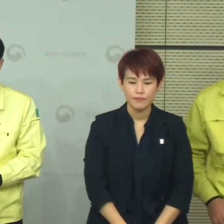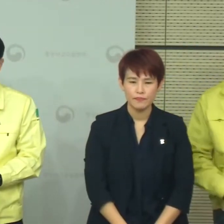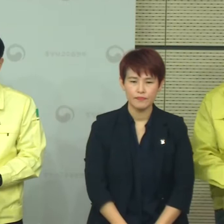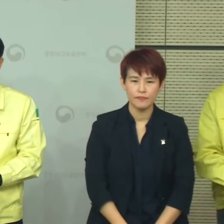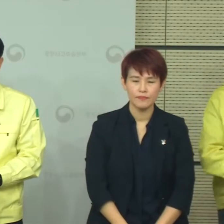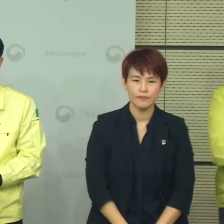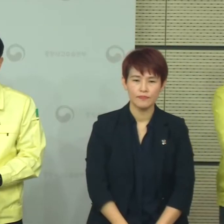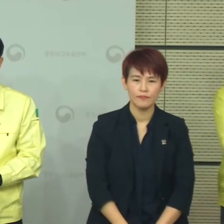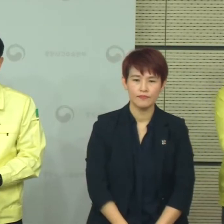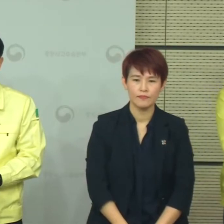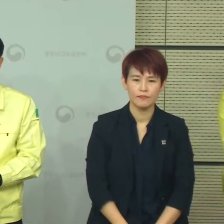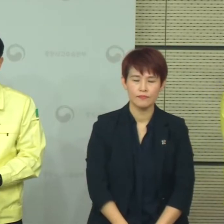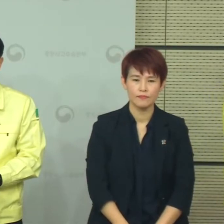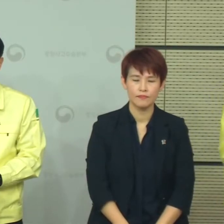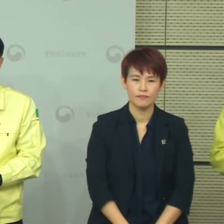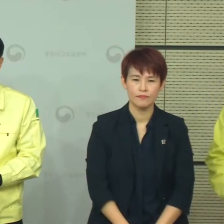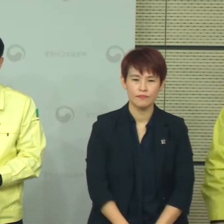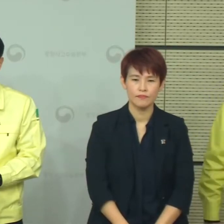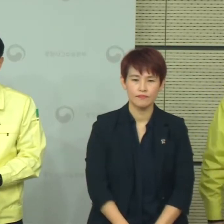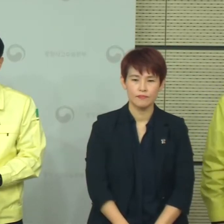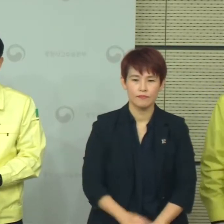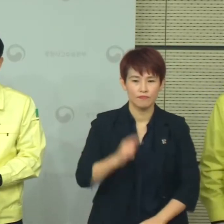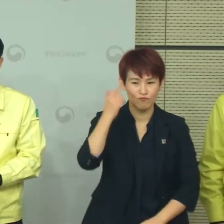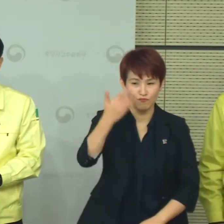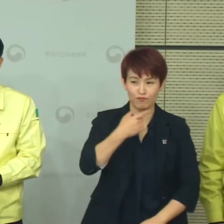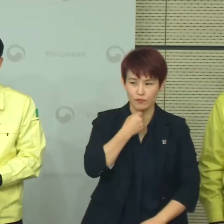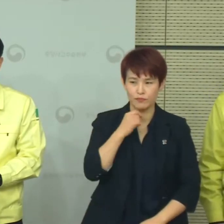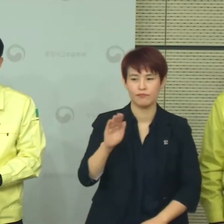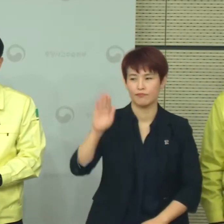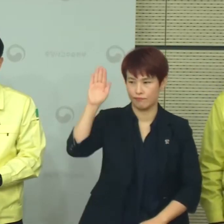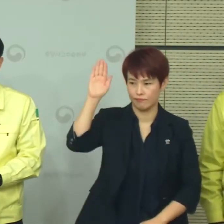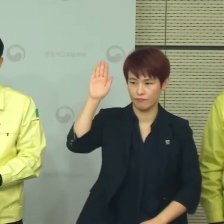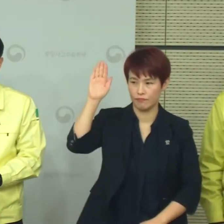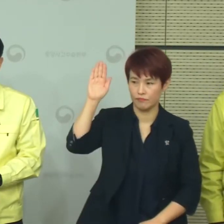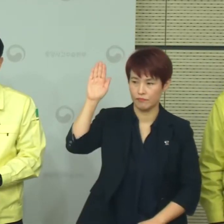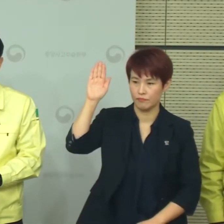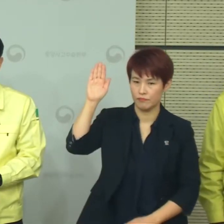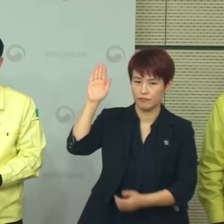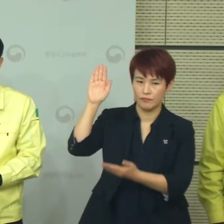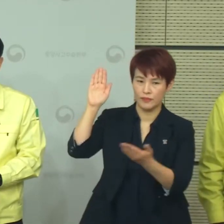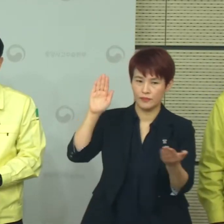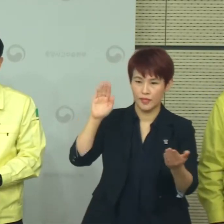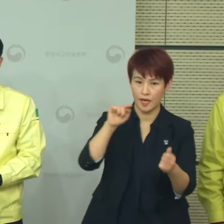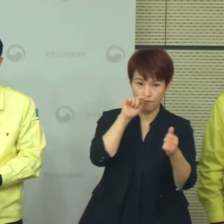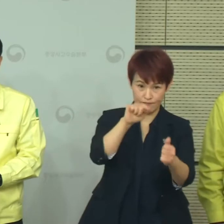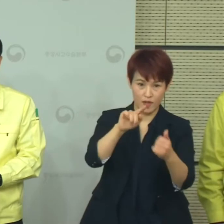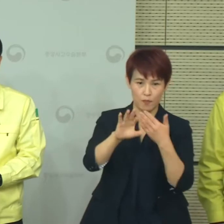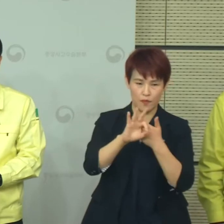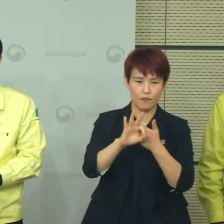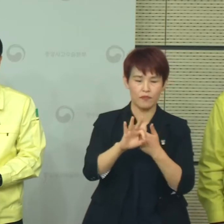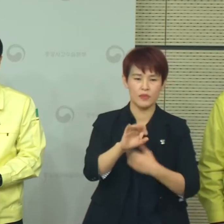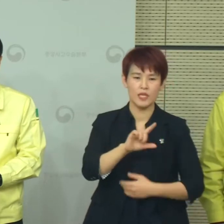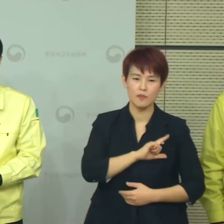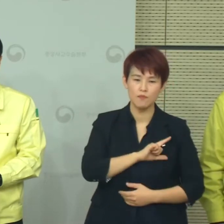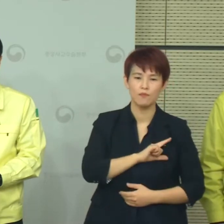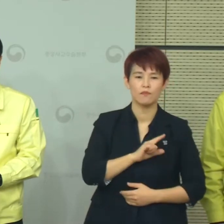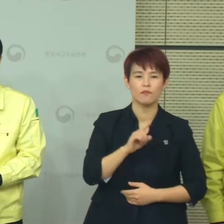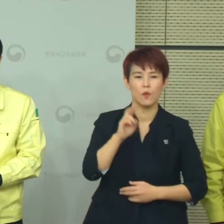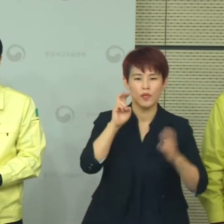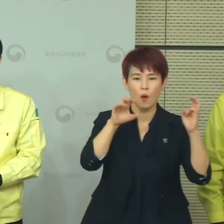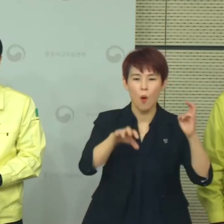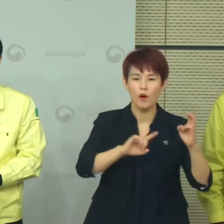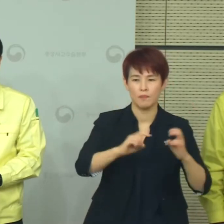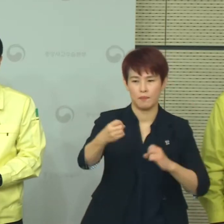다시 문의를 주시기 바랍니다. 질문하실 기자분은 손을 들어주시고 네, 제가 지목하면 소속과 성함을 말씀하신 후